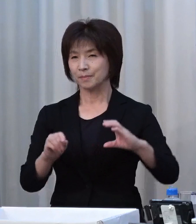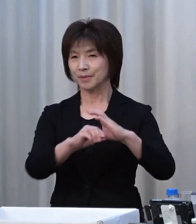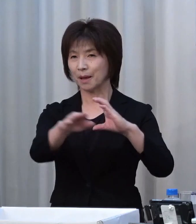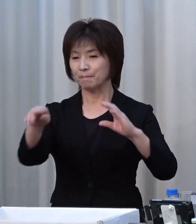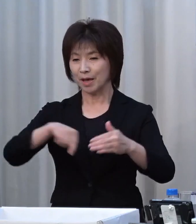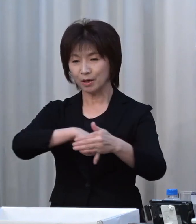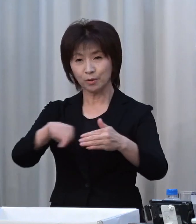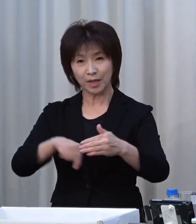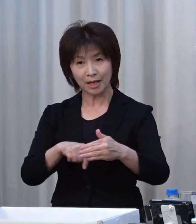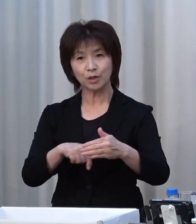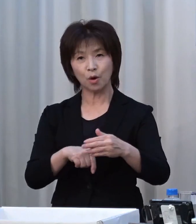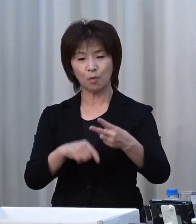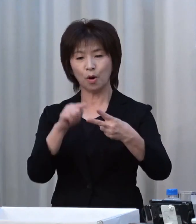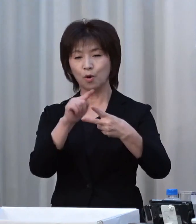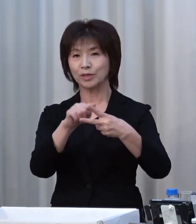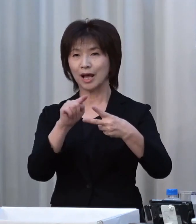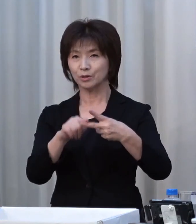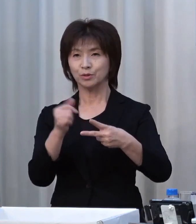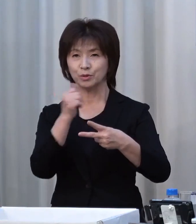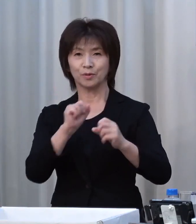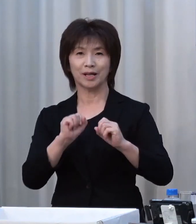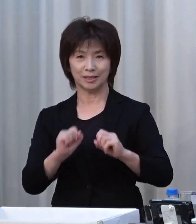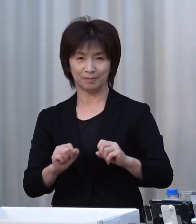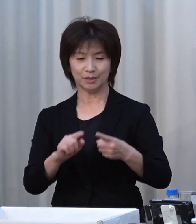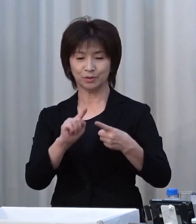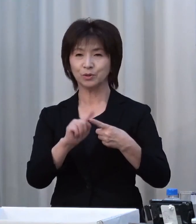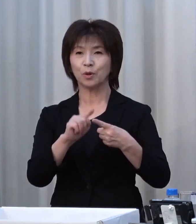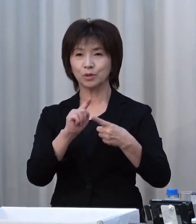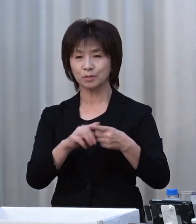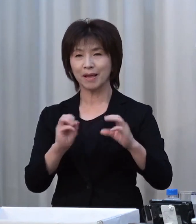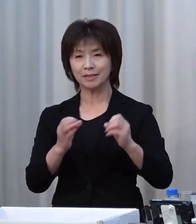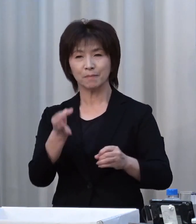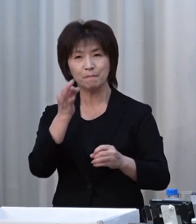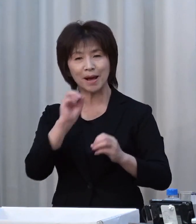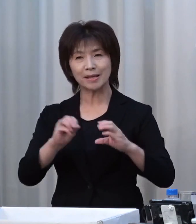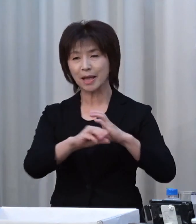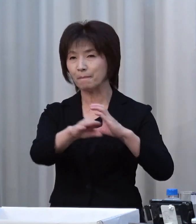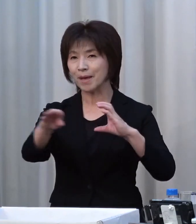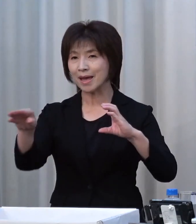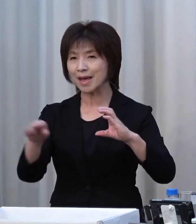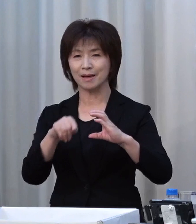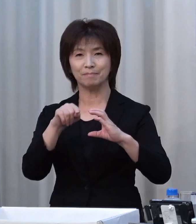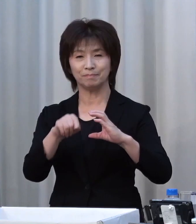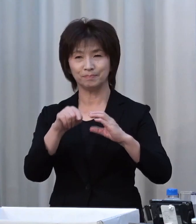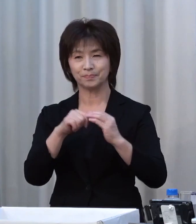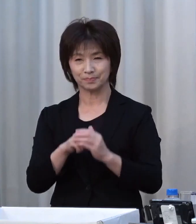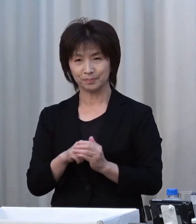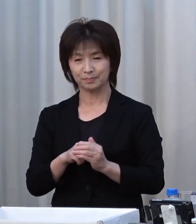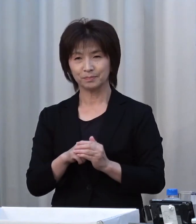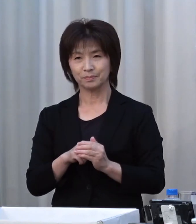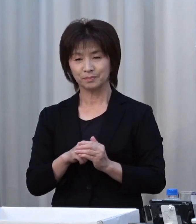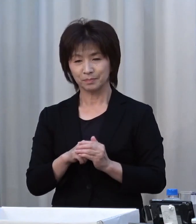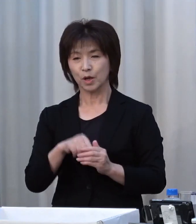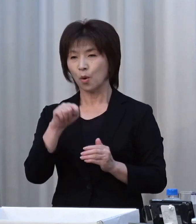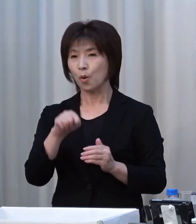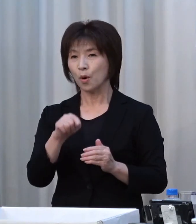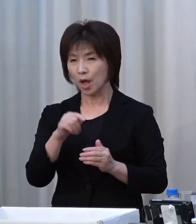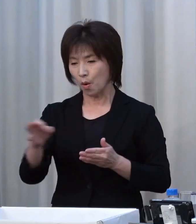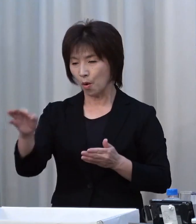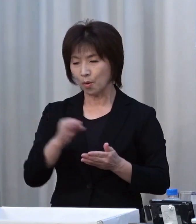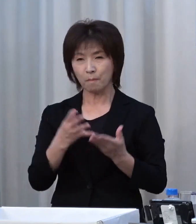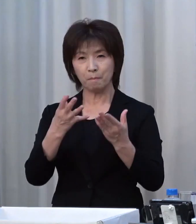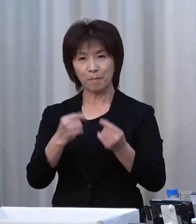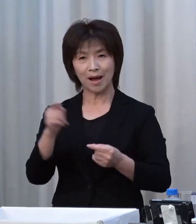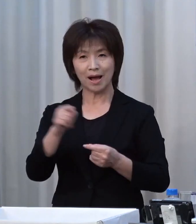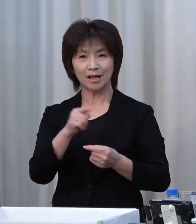ペーンの内容を2つご紹介いたします。1つ目は新米キャンペーンです。新米を購入